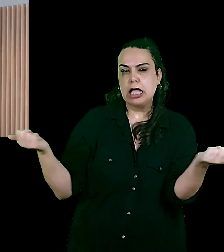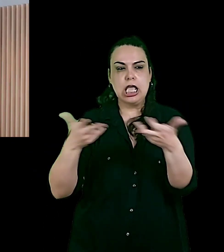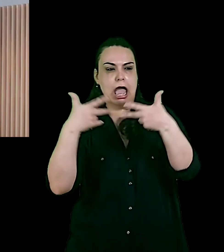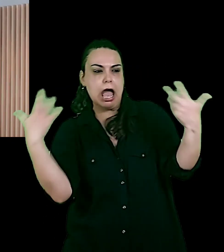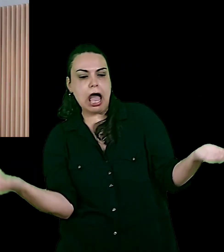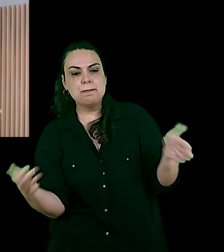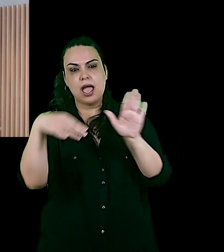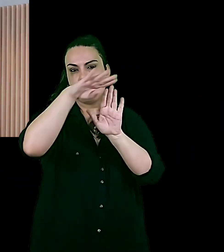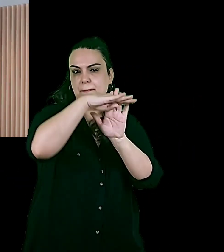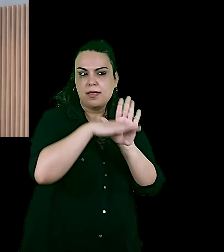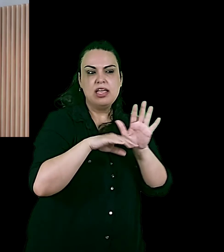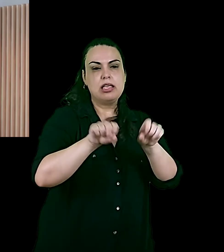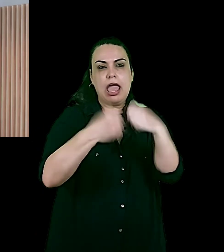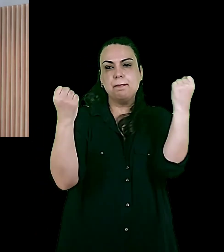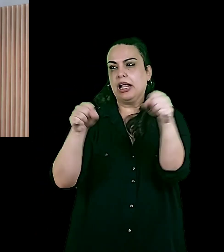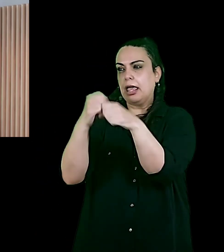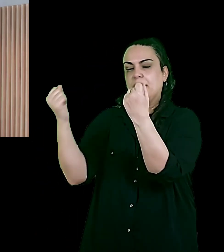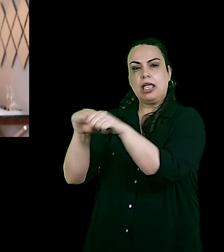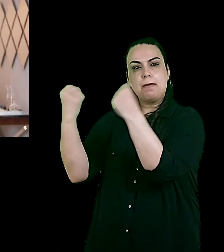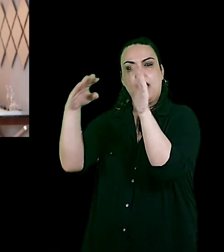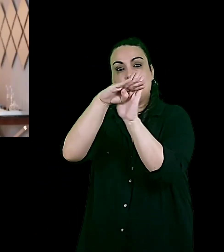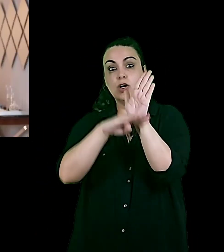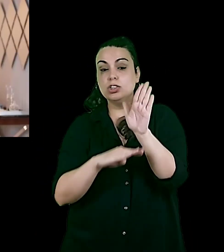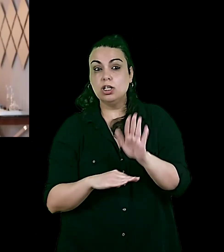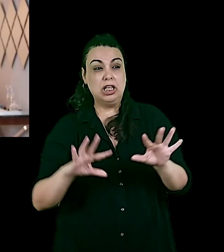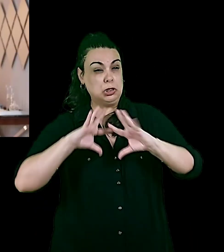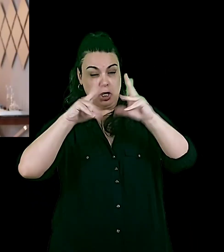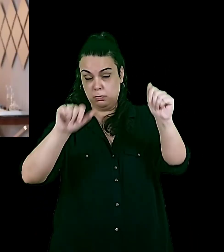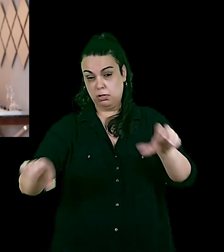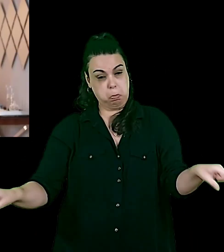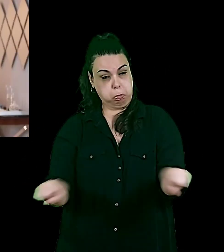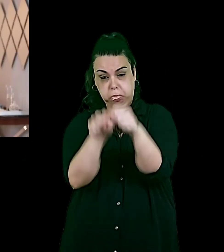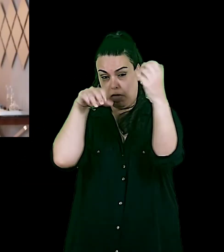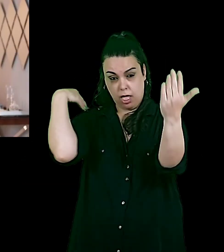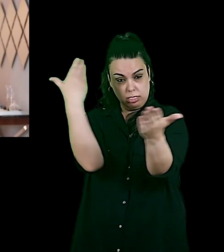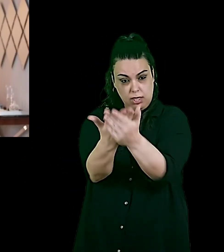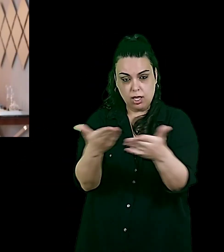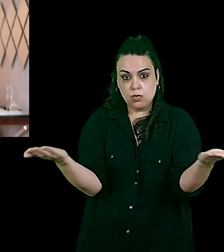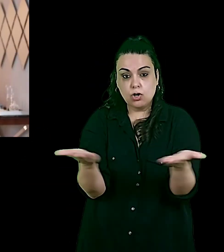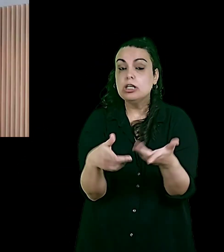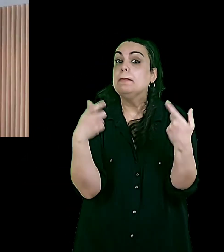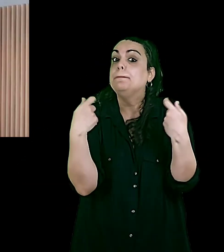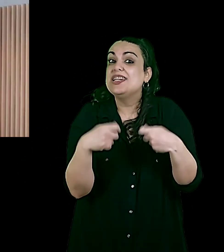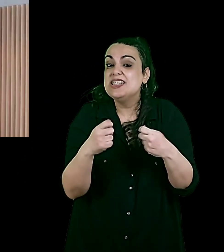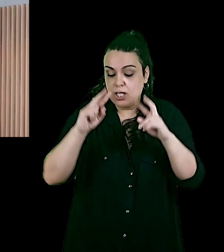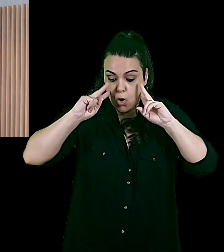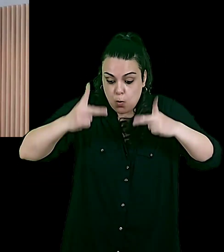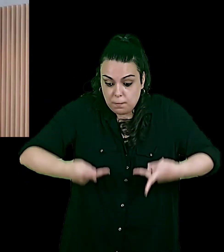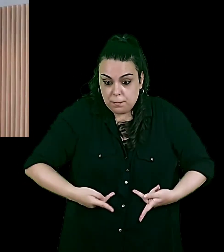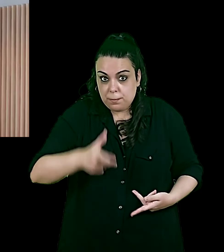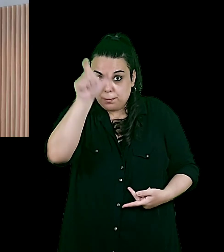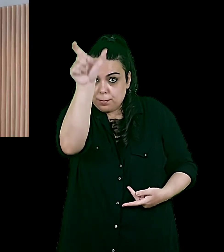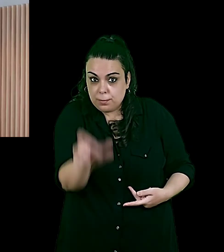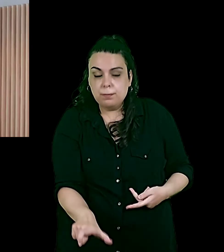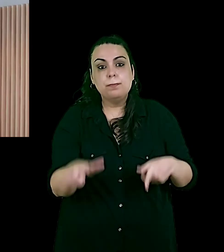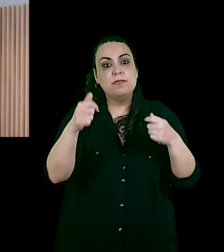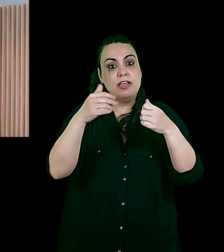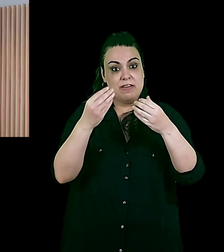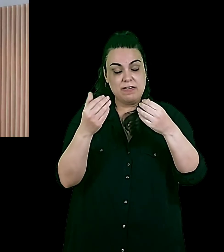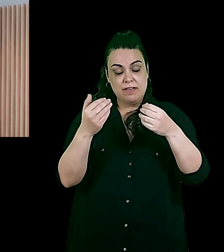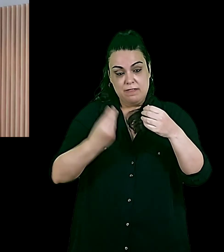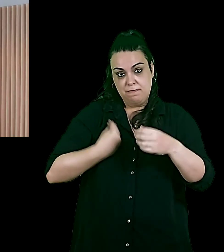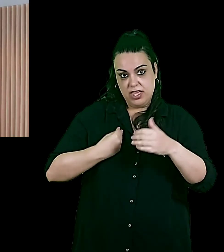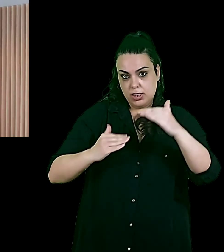ideia era quebre a rotina, quebre a rotina, quebre a rotina, e tá todo mundo quebrado até hoje, porque na verdade um ser humano, para desenvolver uma